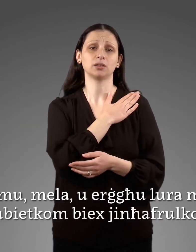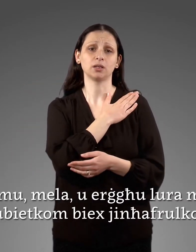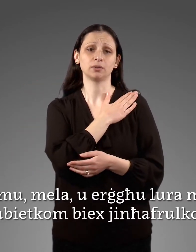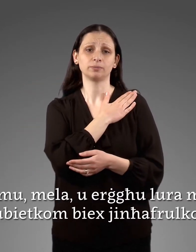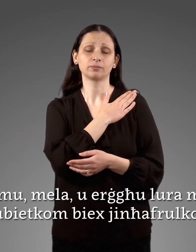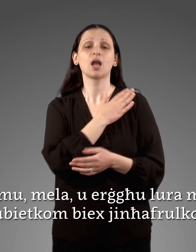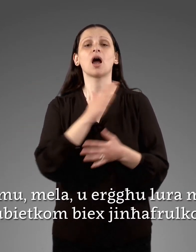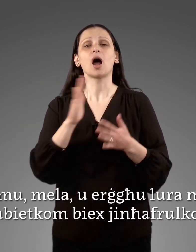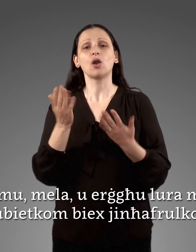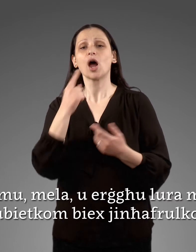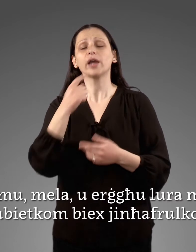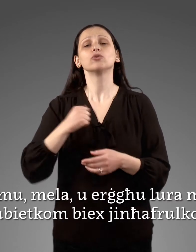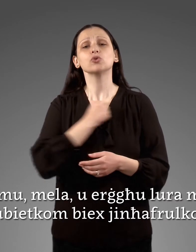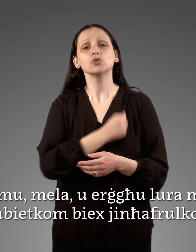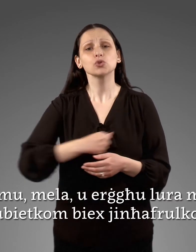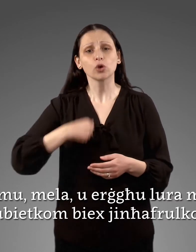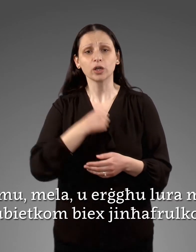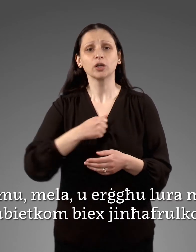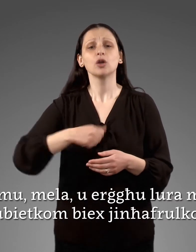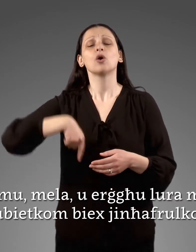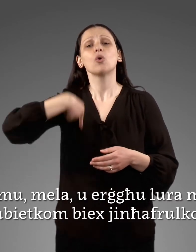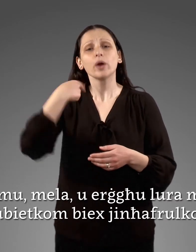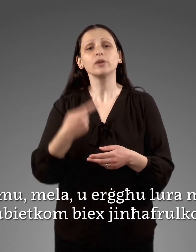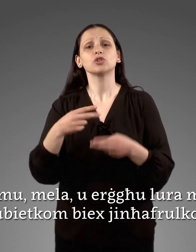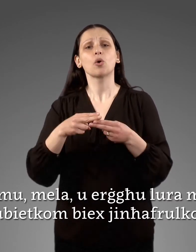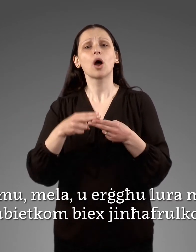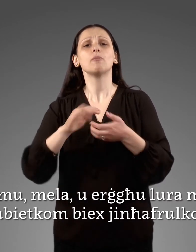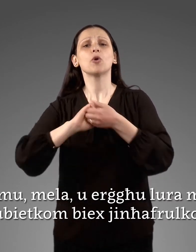mela, werġgħu lura minn dnubietkom biex jinħaffrulkom.